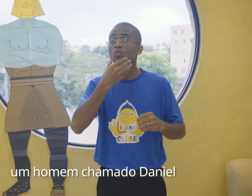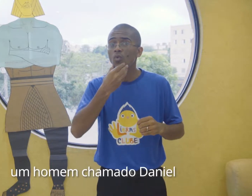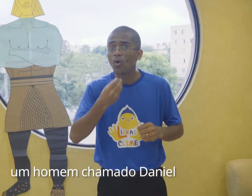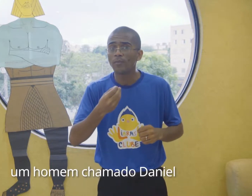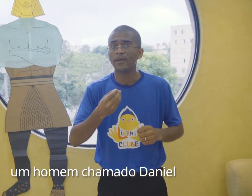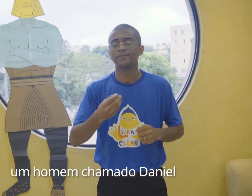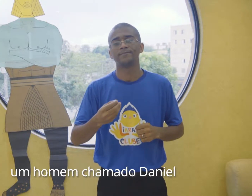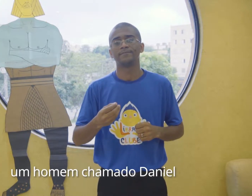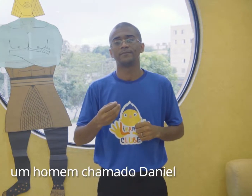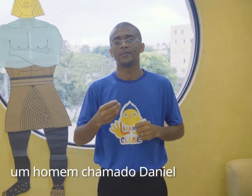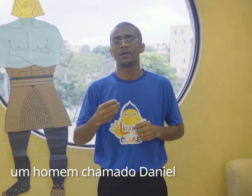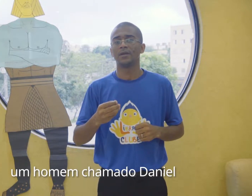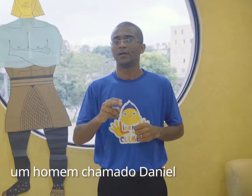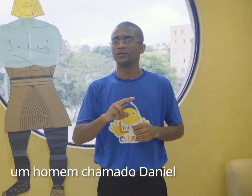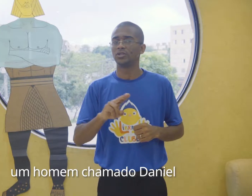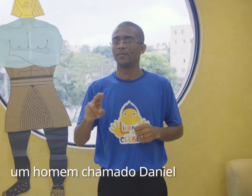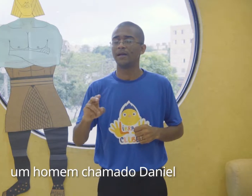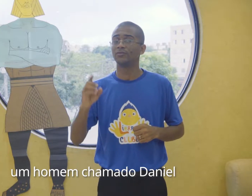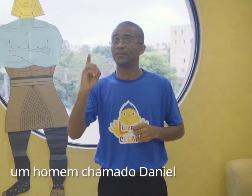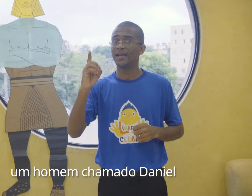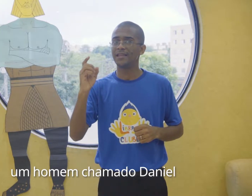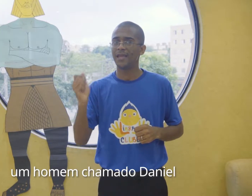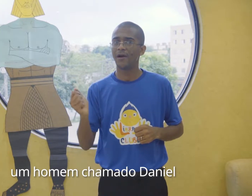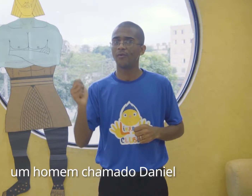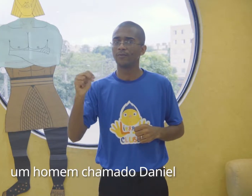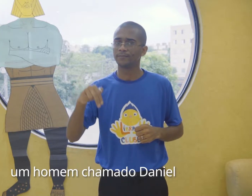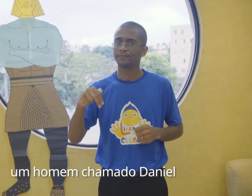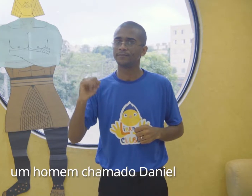um homem chamado Daniel,